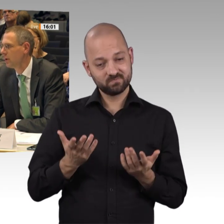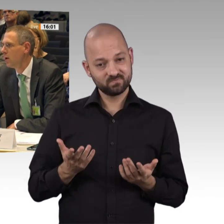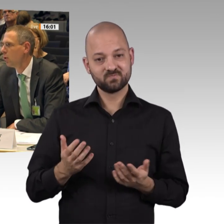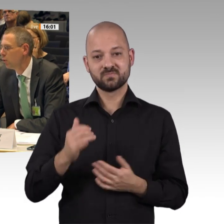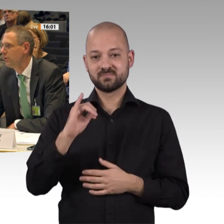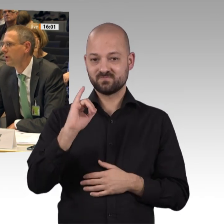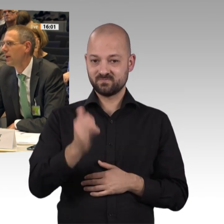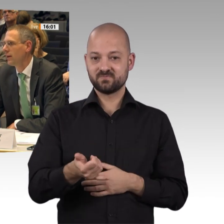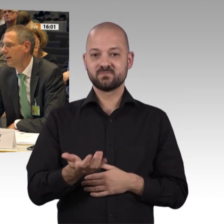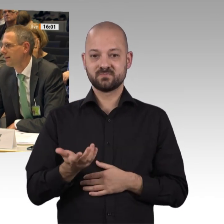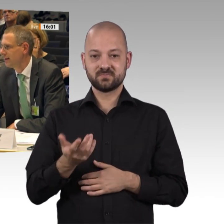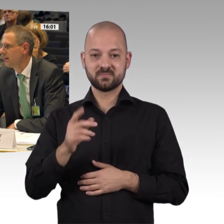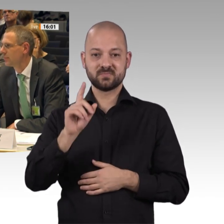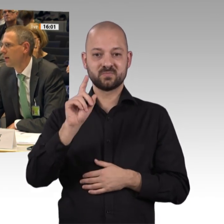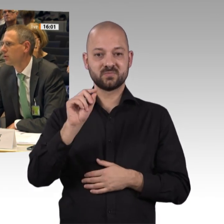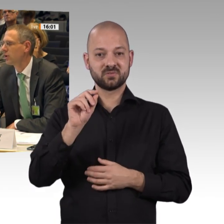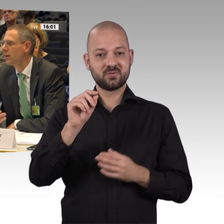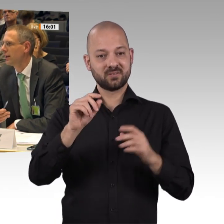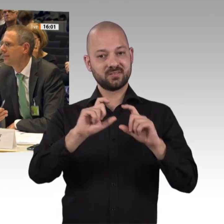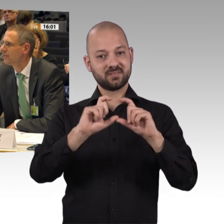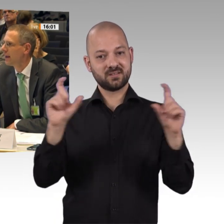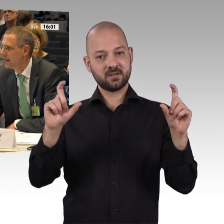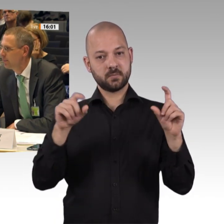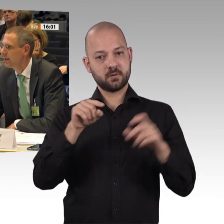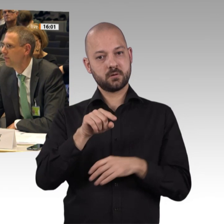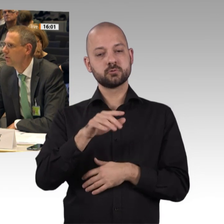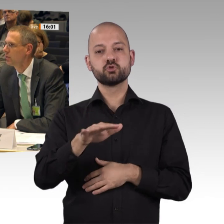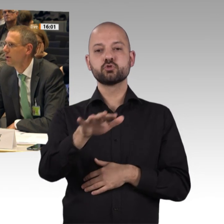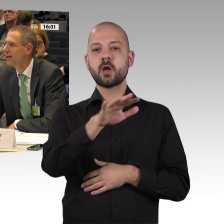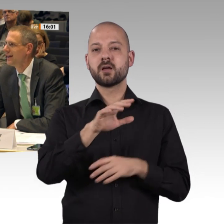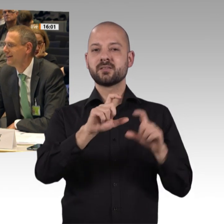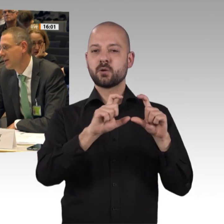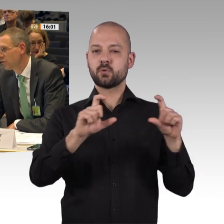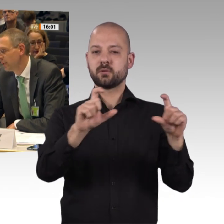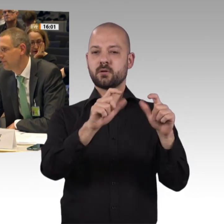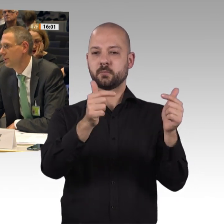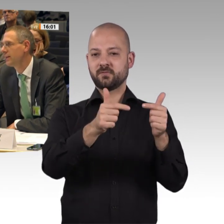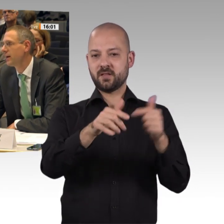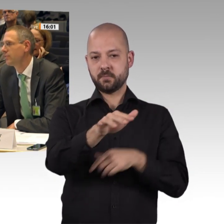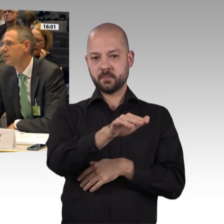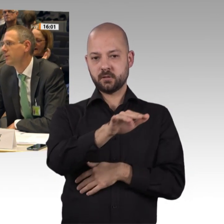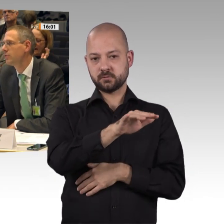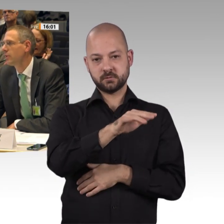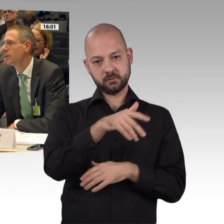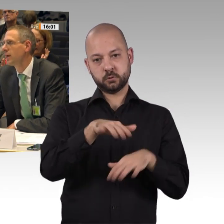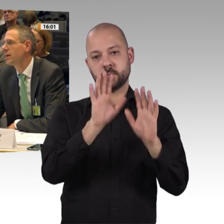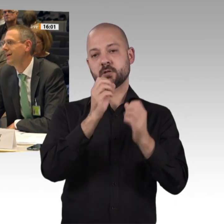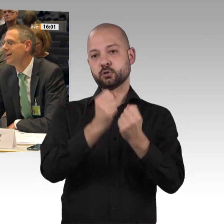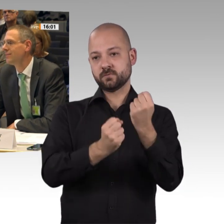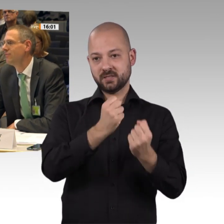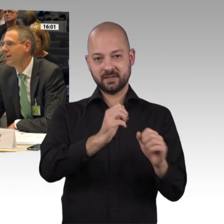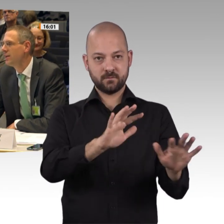verschärfen. Und es hat eben dadurch eine ganz erhebliche Wirkung. Nicht aus dem Blick verlieren darf man in dem